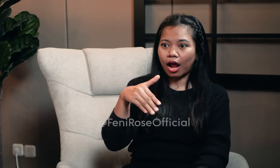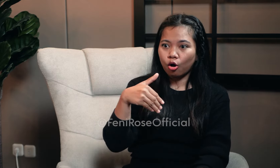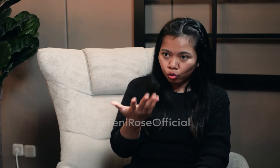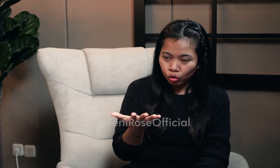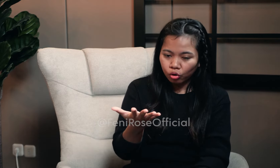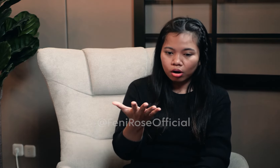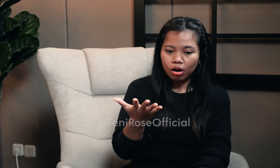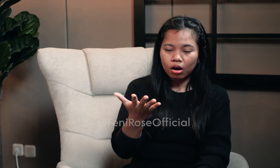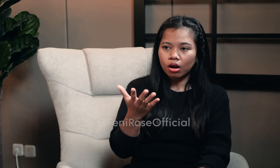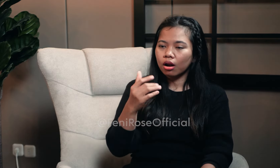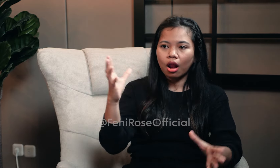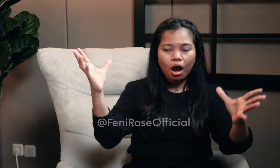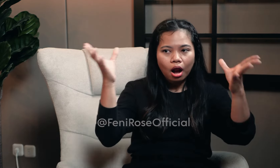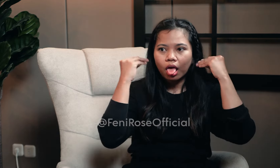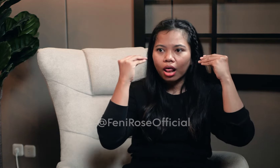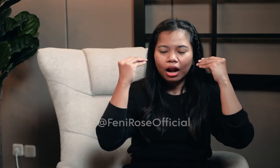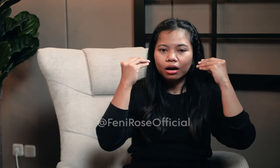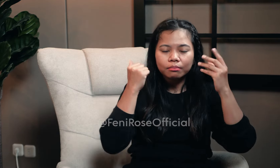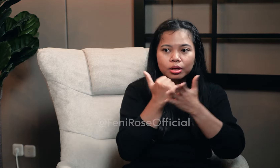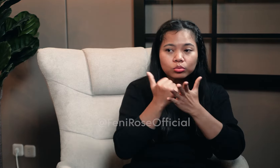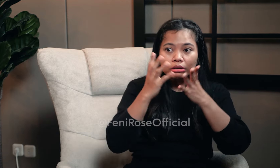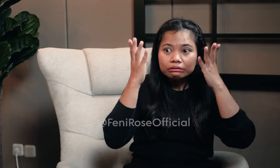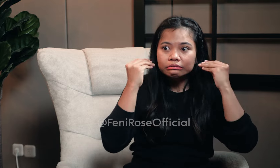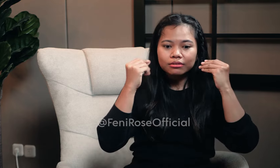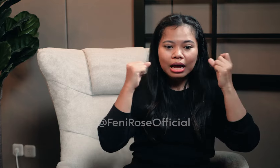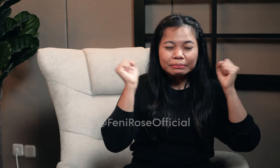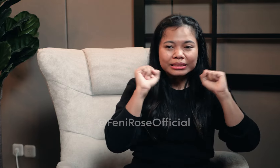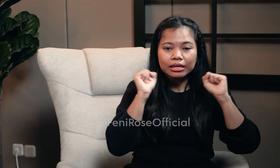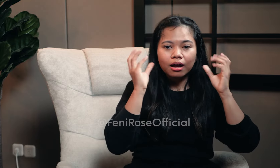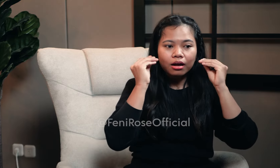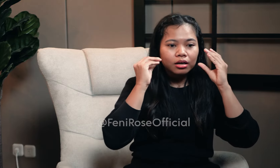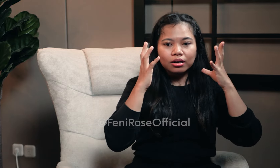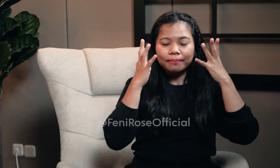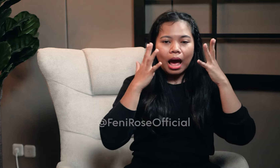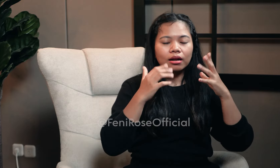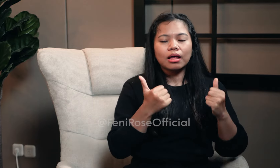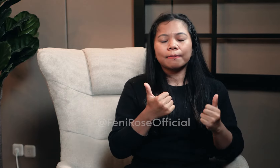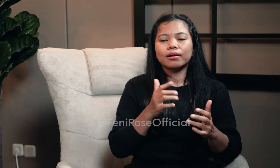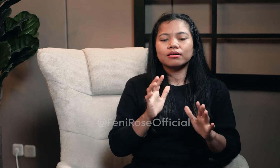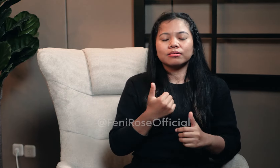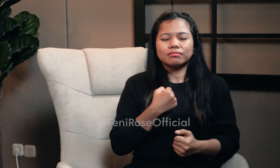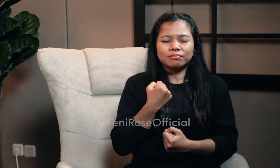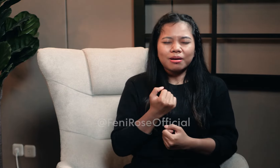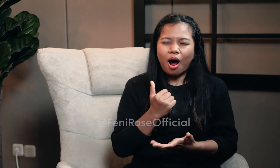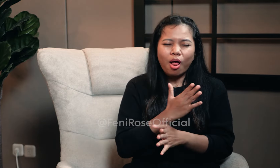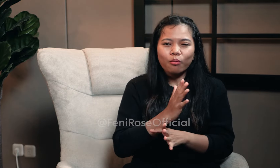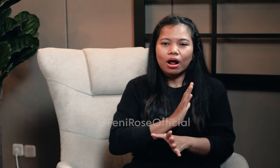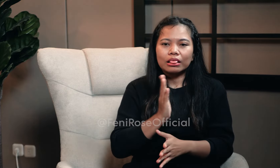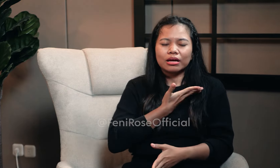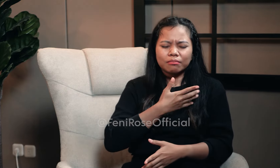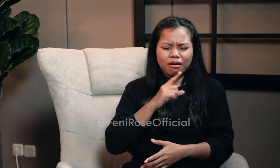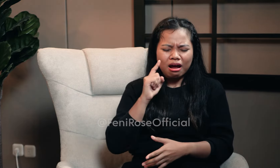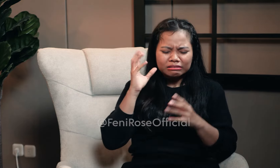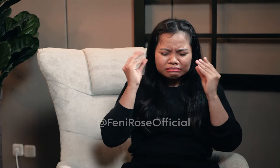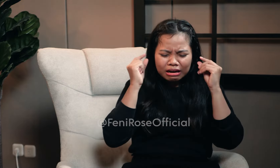lalu selanjutnya pas di umur 23 tahun pendengaran saya betul-betul mati tidak bisa sama sekali e Dari awal saya